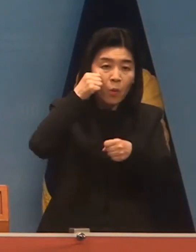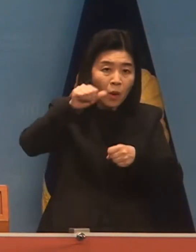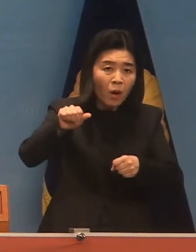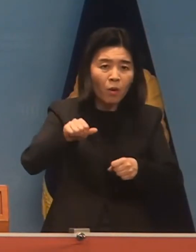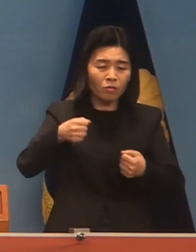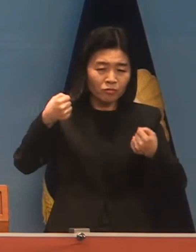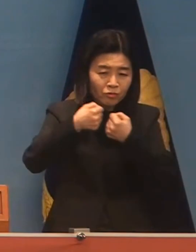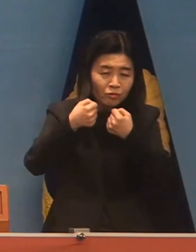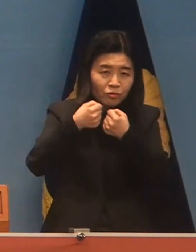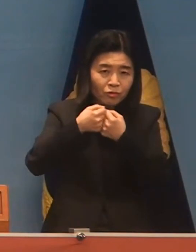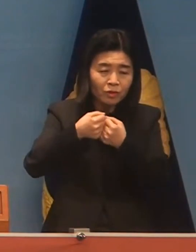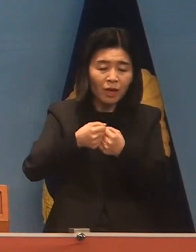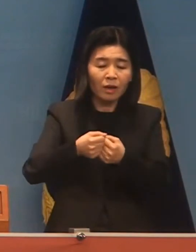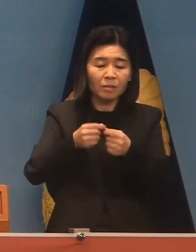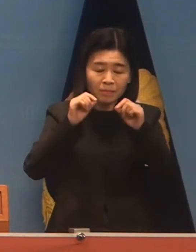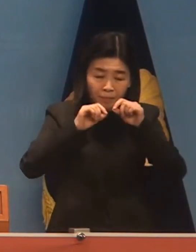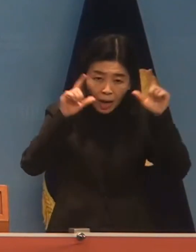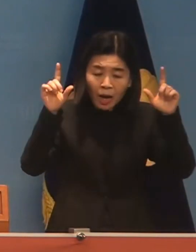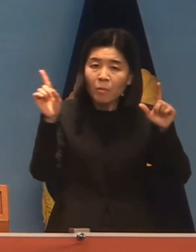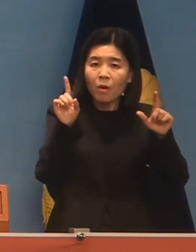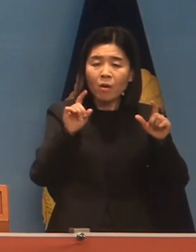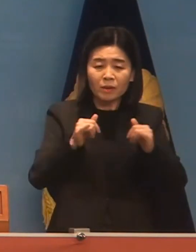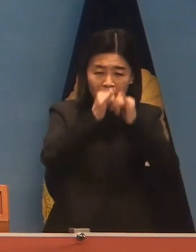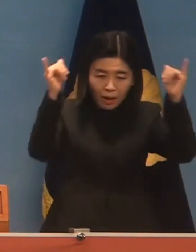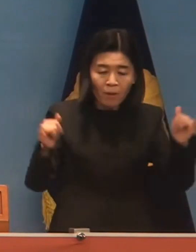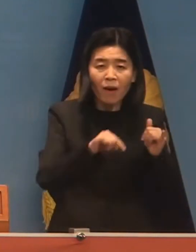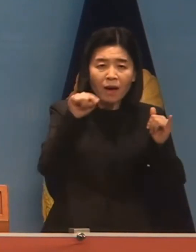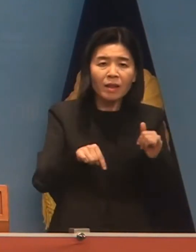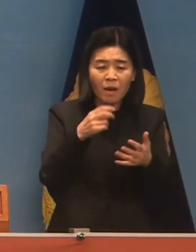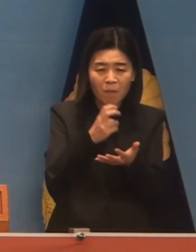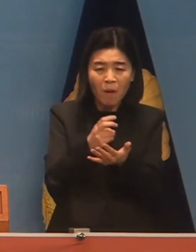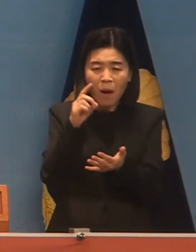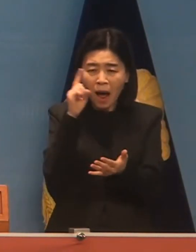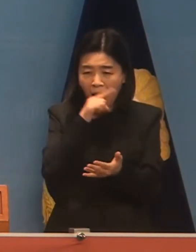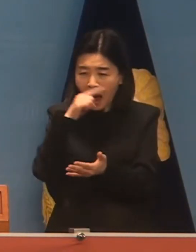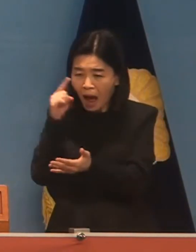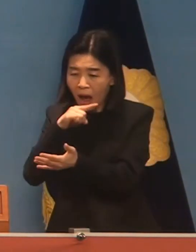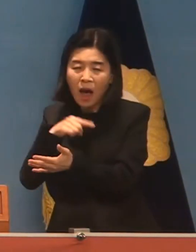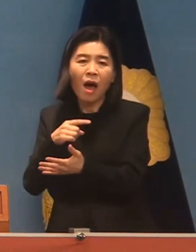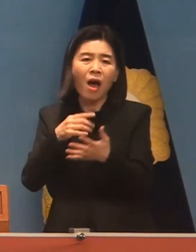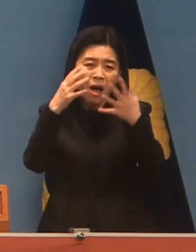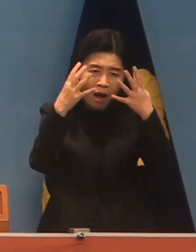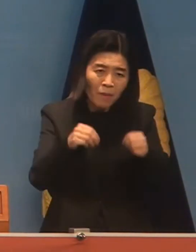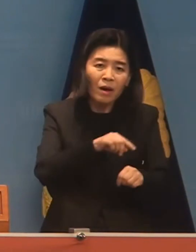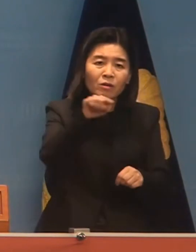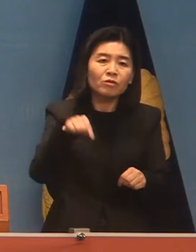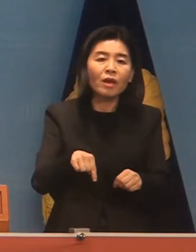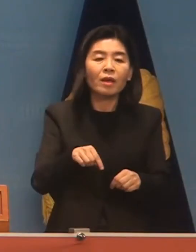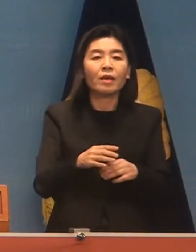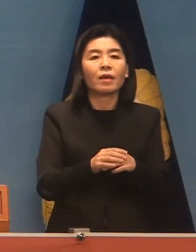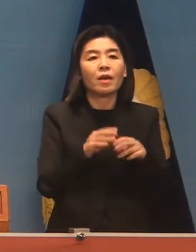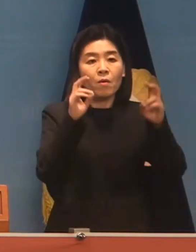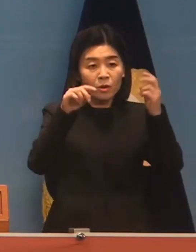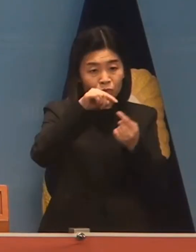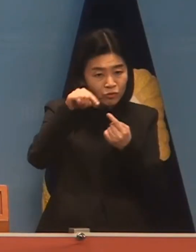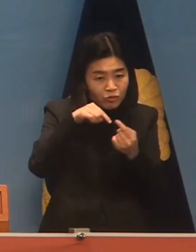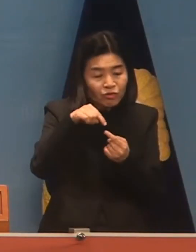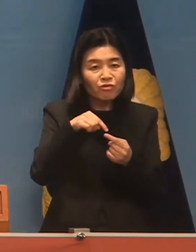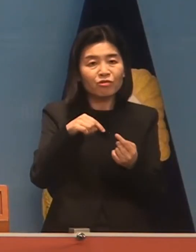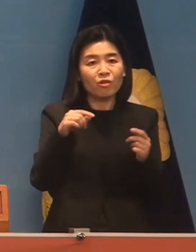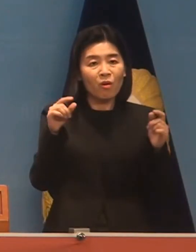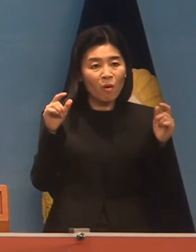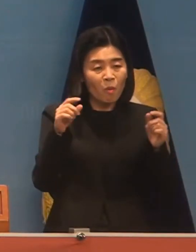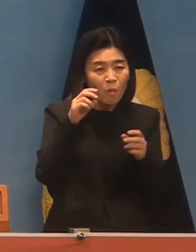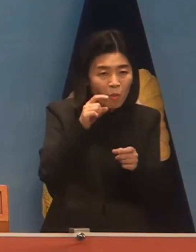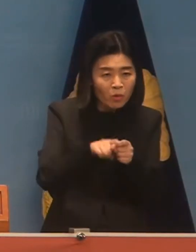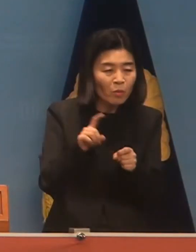것은 우리 사회에 너무도 많은 악법이 있다는 것입니다. 그 많은 악법 중 정리해고법은 정리해고를 잘 할